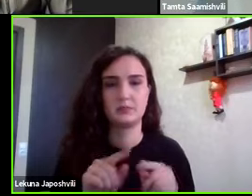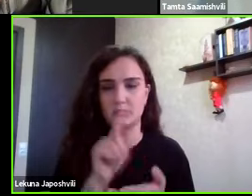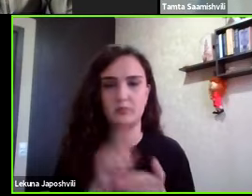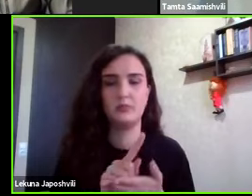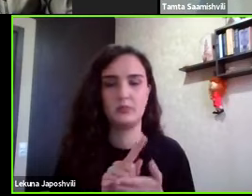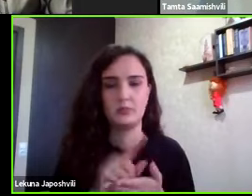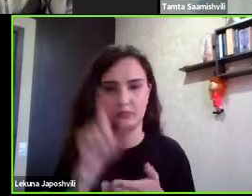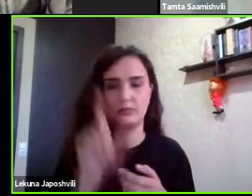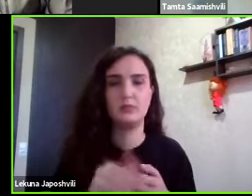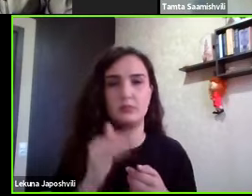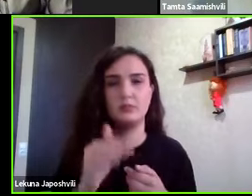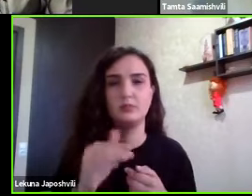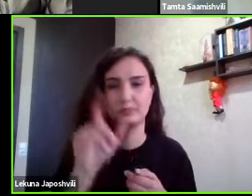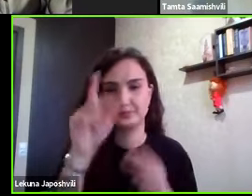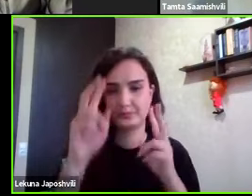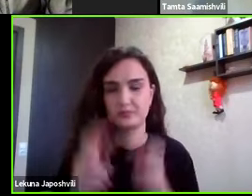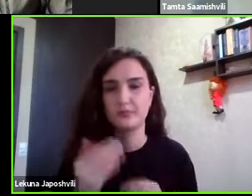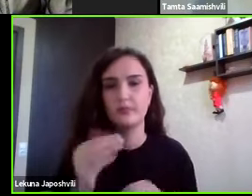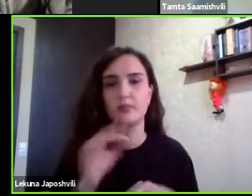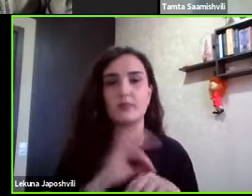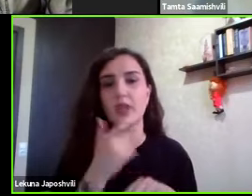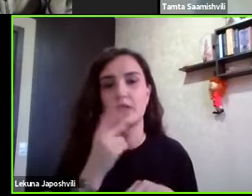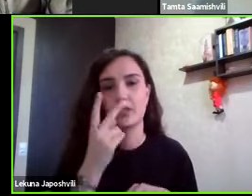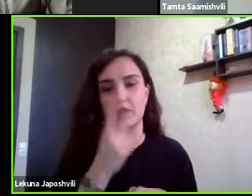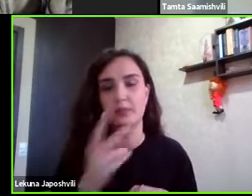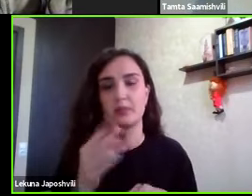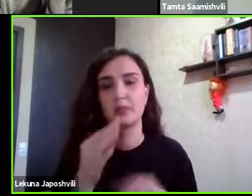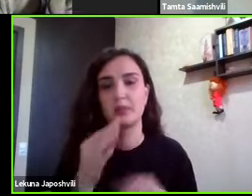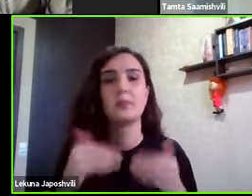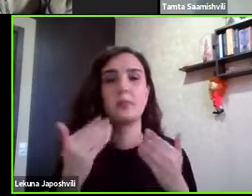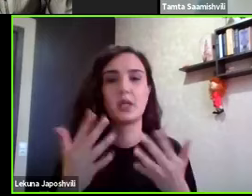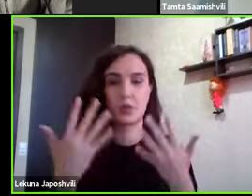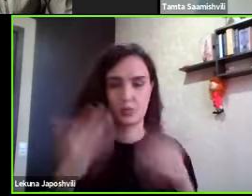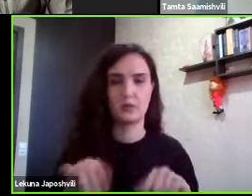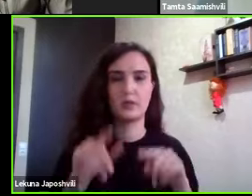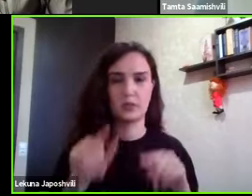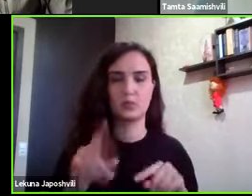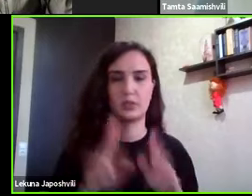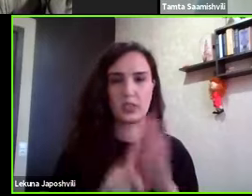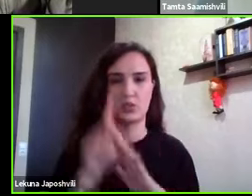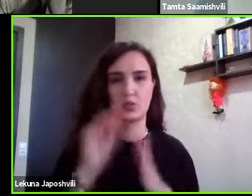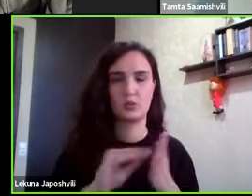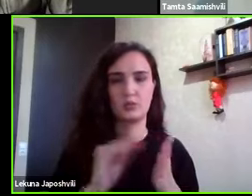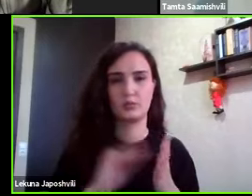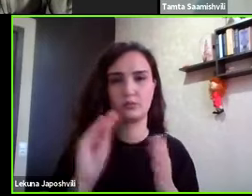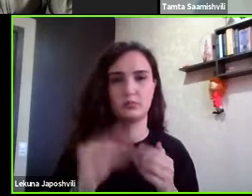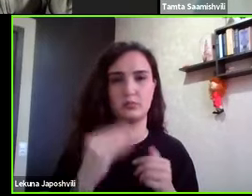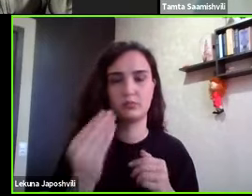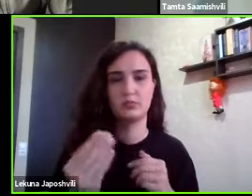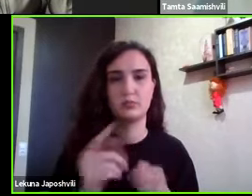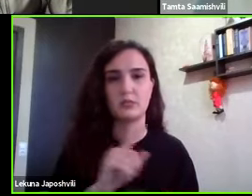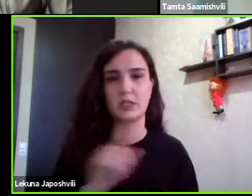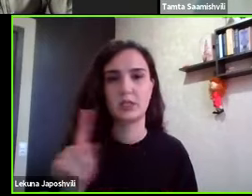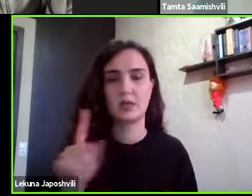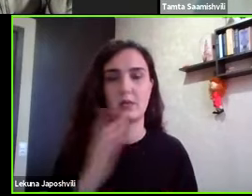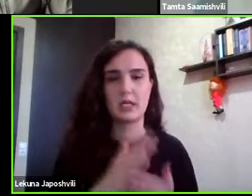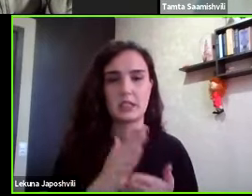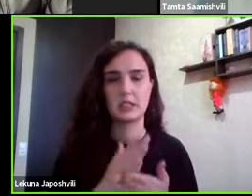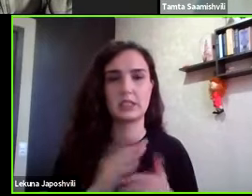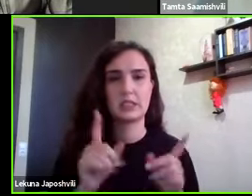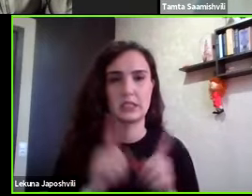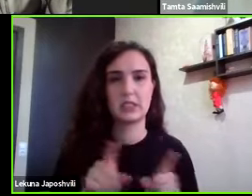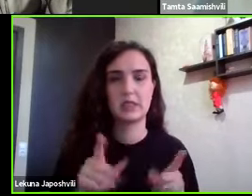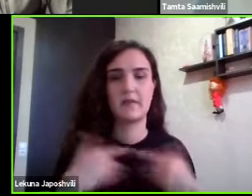აუცილებლად ანამნეზის შეკრება უნდა, ბავშვის დათვალიერება და მერე უნდა დაინიშნოს. მაგრამ არის თქვა